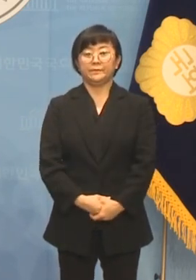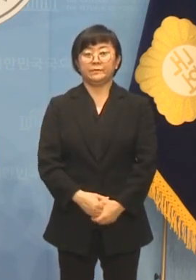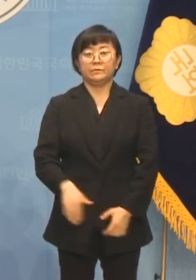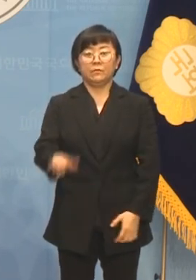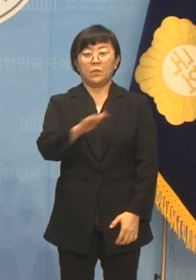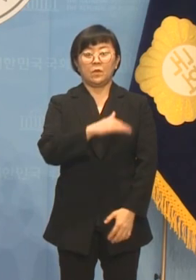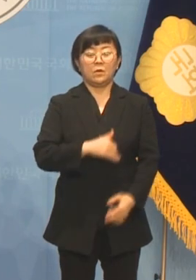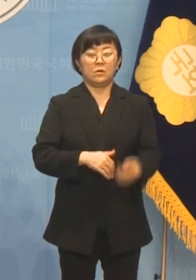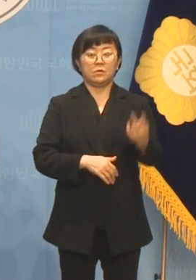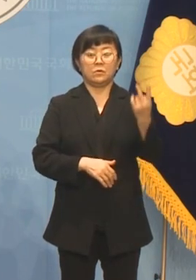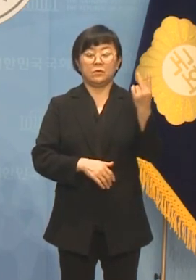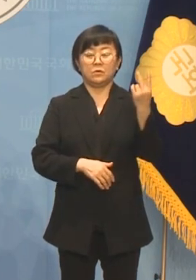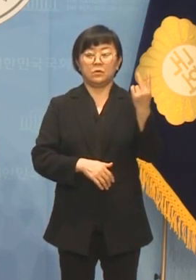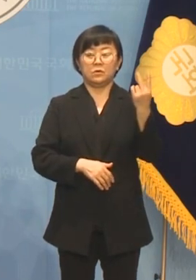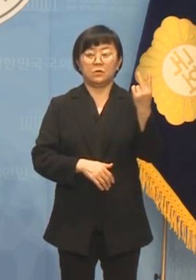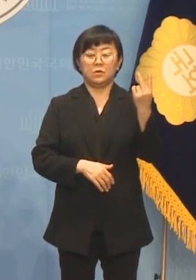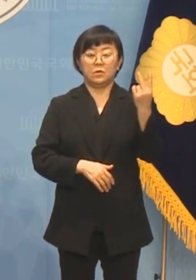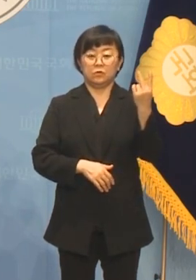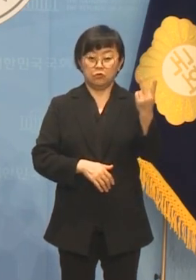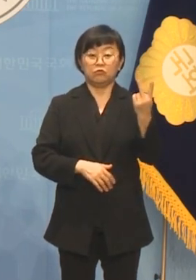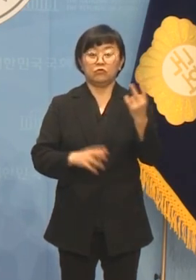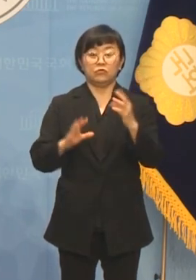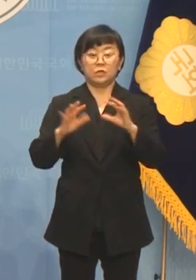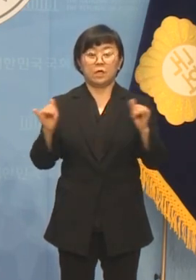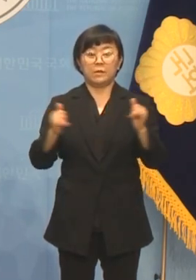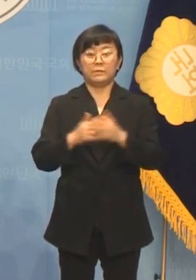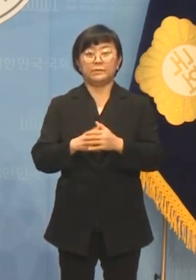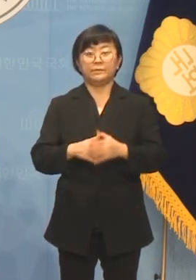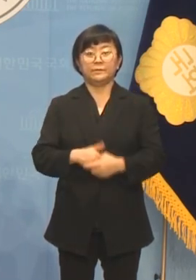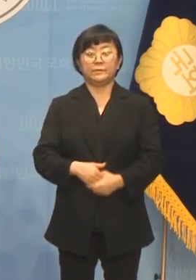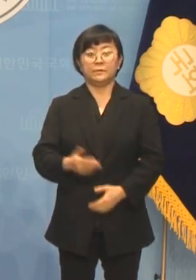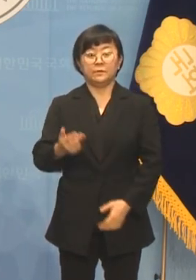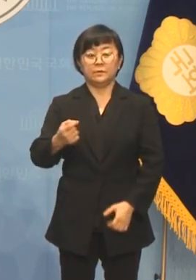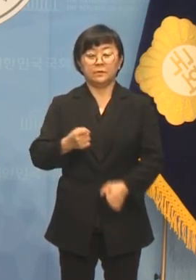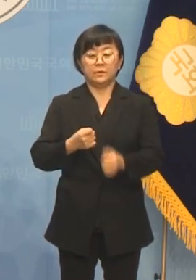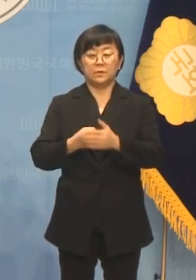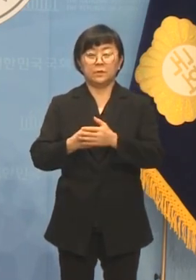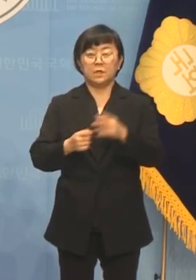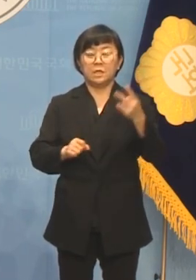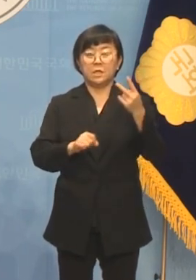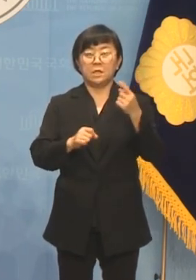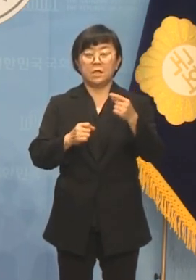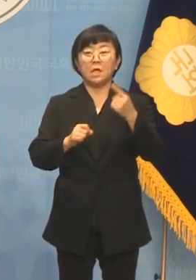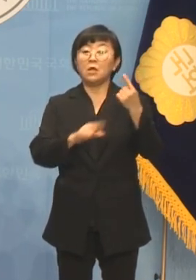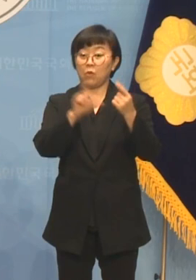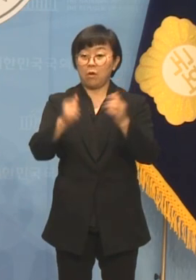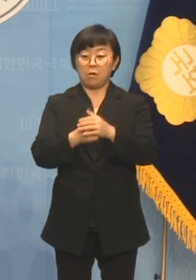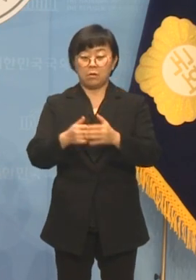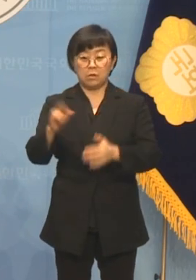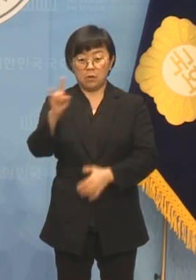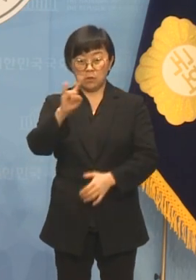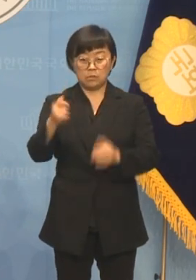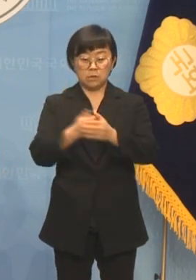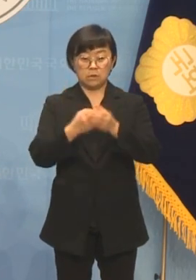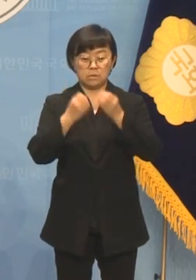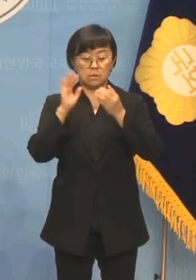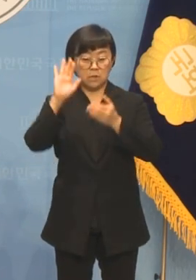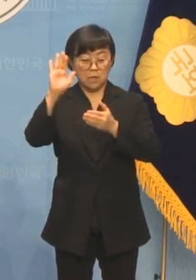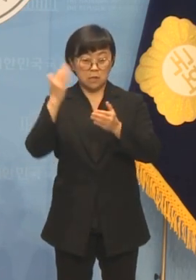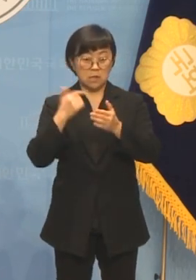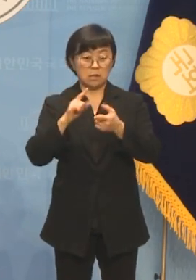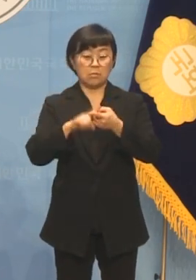저희 두 의원은 지난달 현대중공업이 건조한 최신의